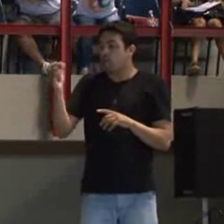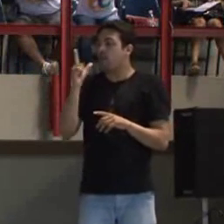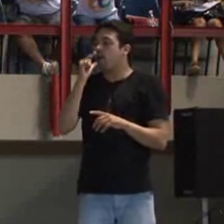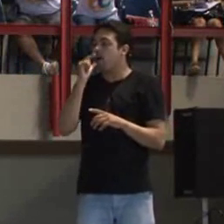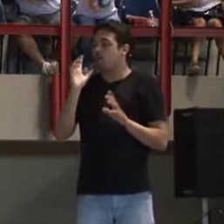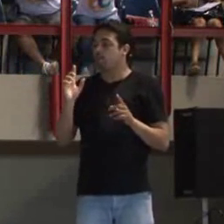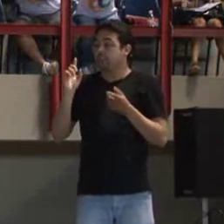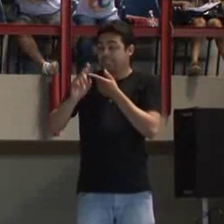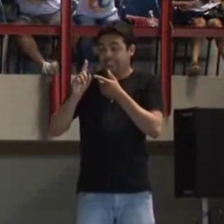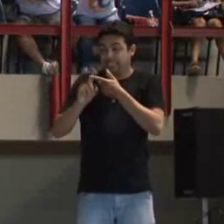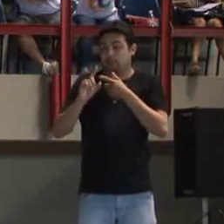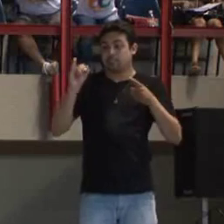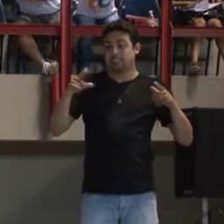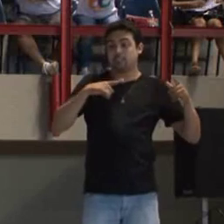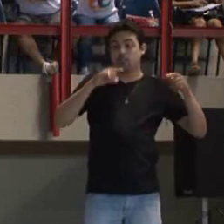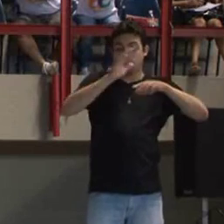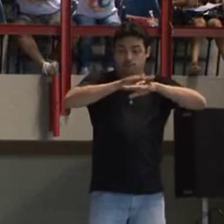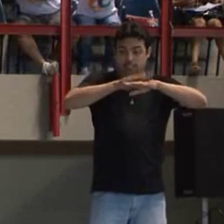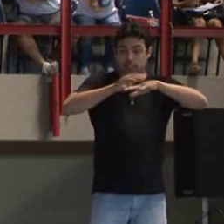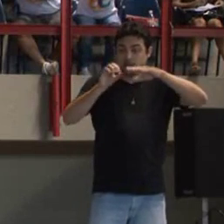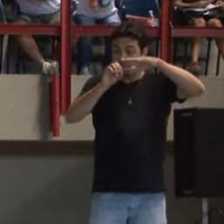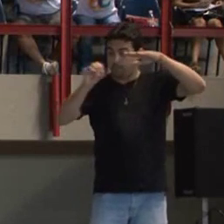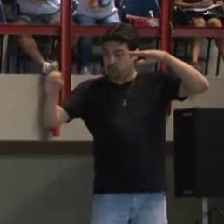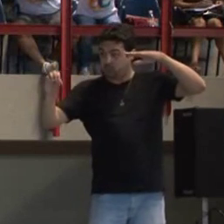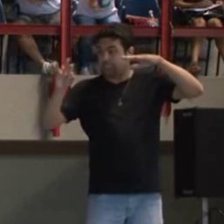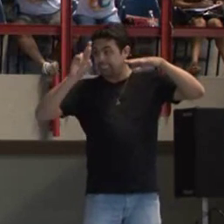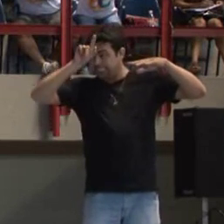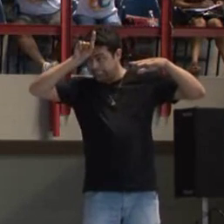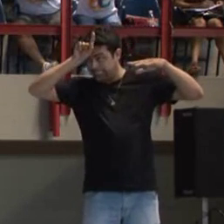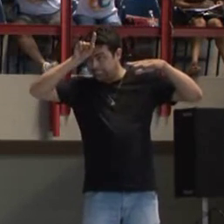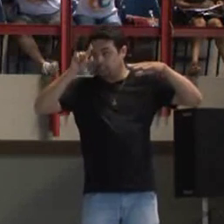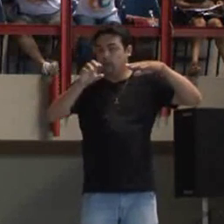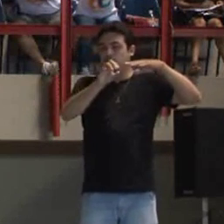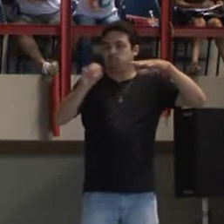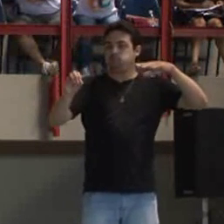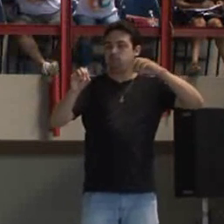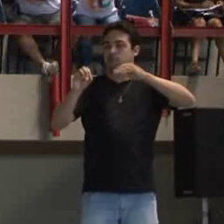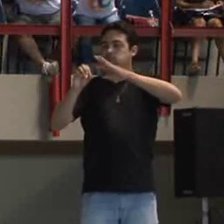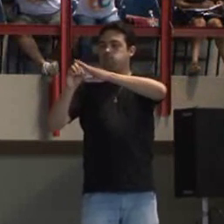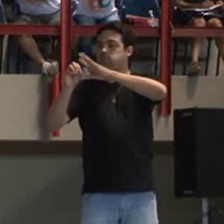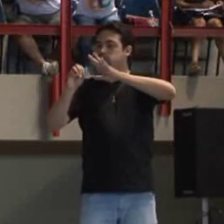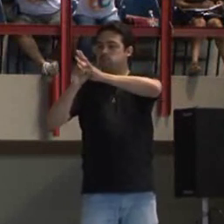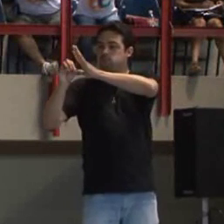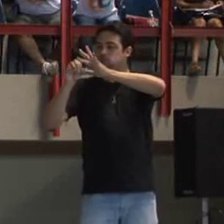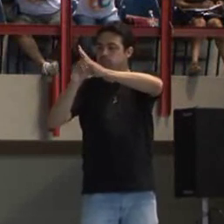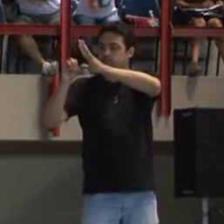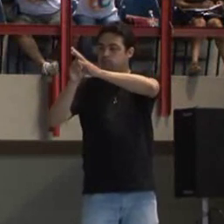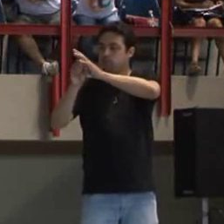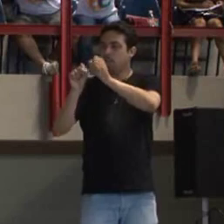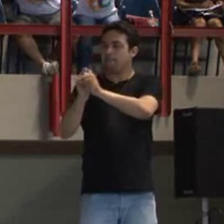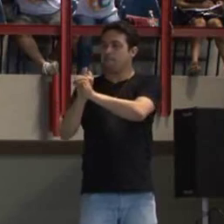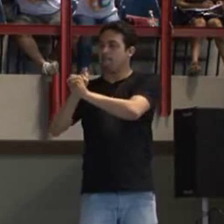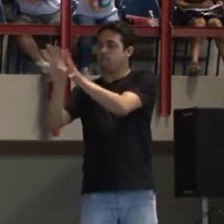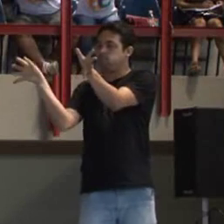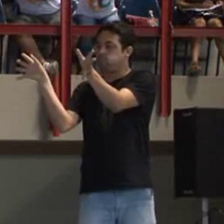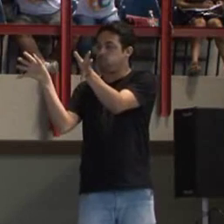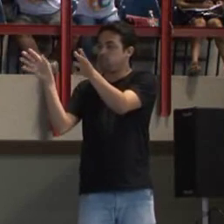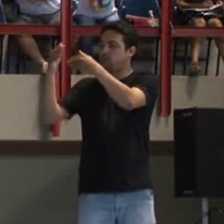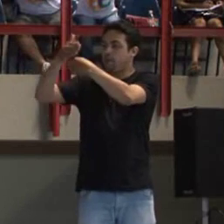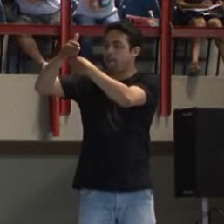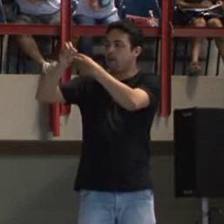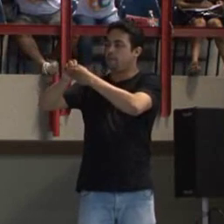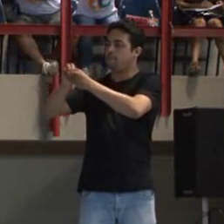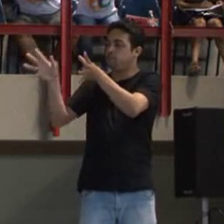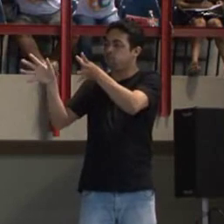quisessem. Agora, se eles fizessem um buraco errado, a água ficava forçando contra esse buraco e explodia a parede.